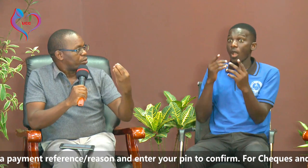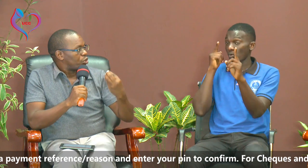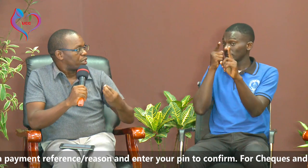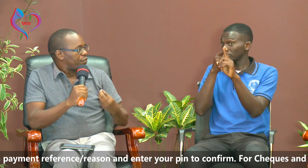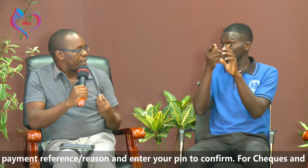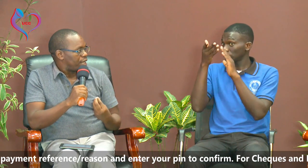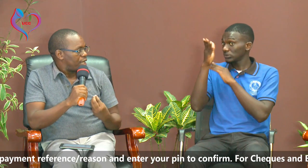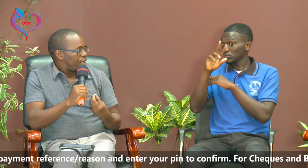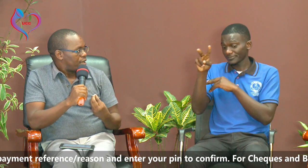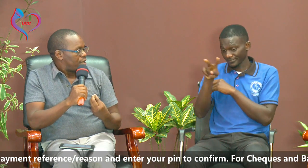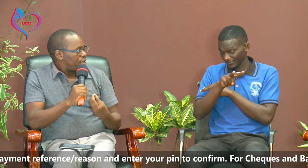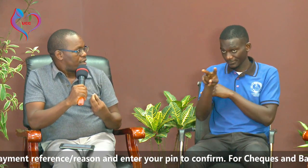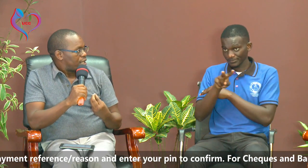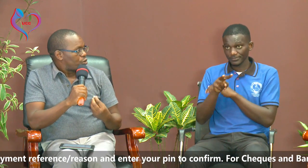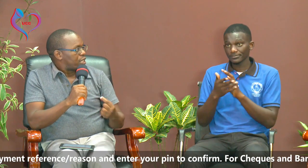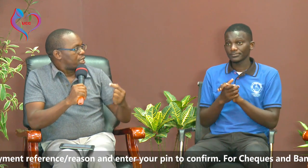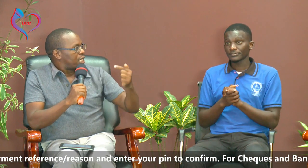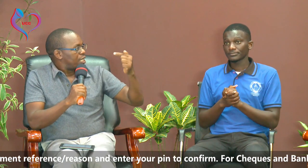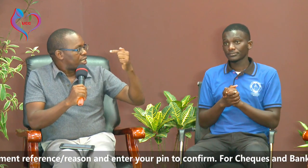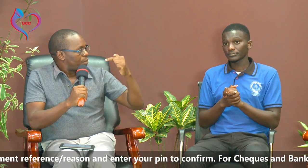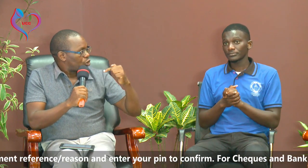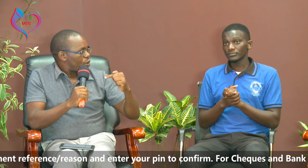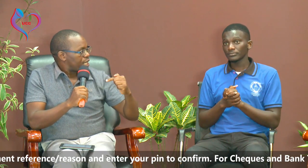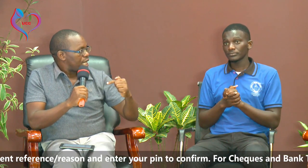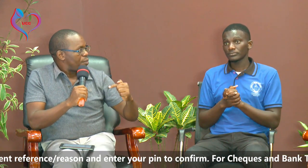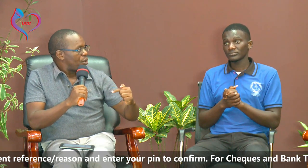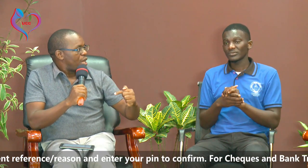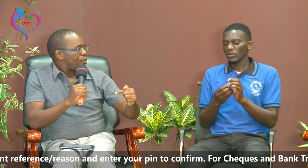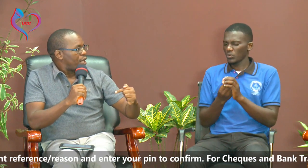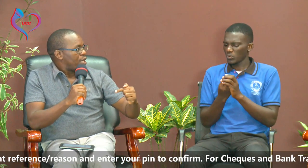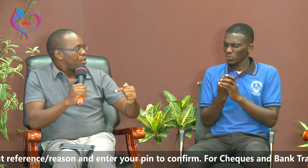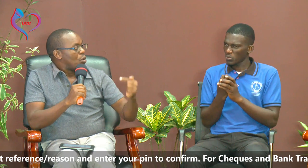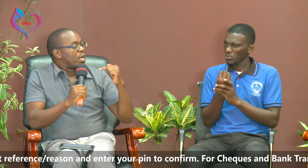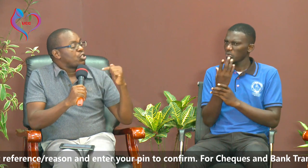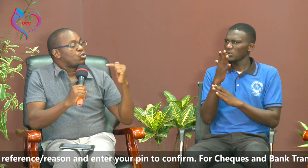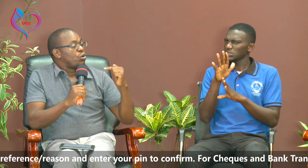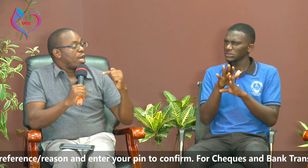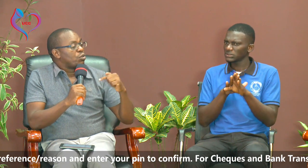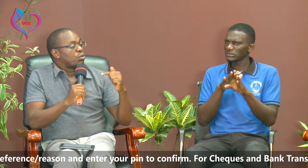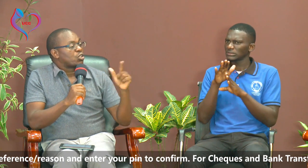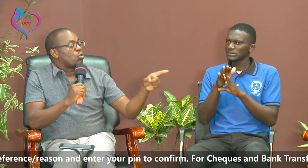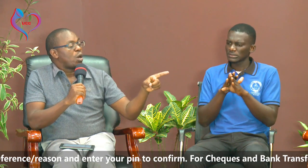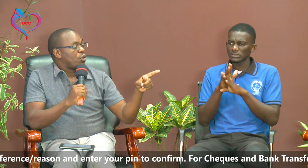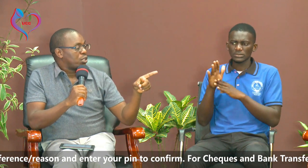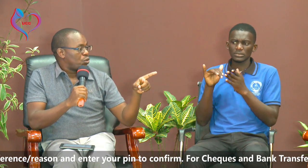konsiwe kitobwe kifanana tuchigenda chimachuari nga mpola mpola. Omukazi ono ali olubuto asolo kwa boti nga